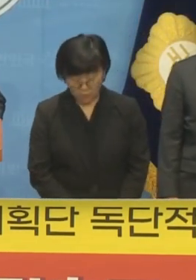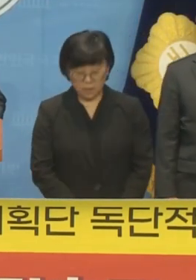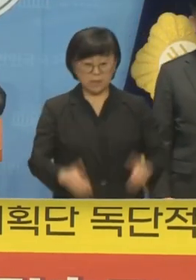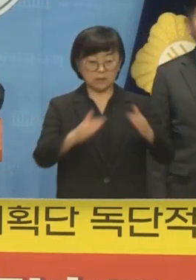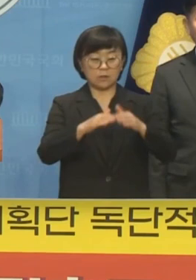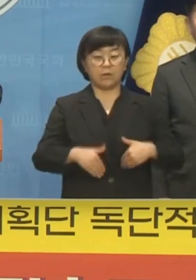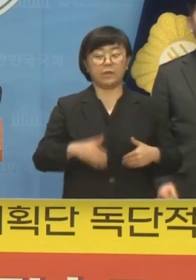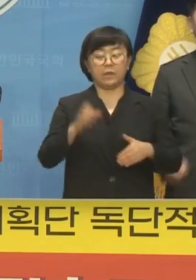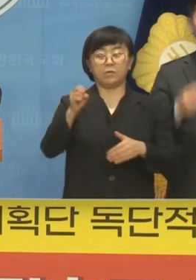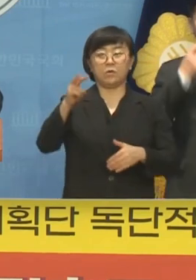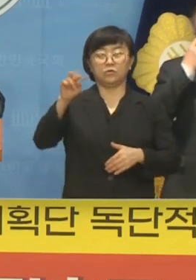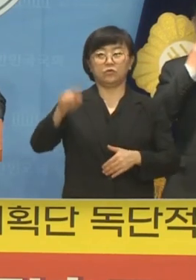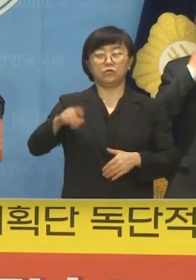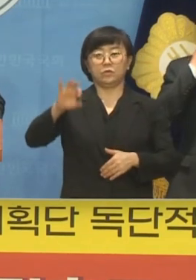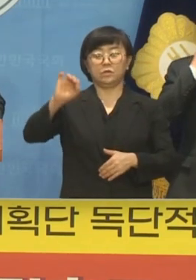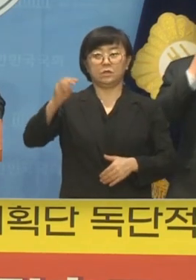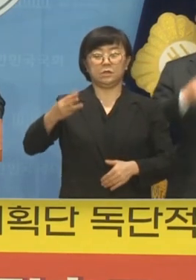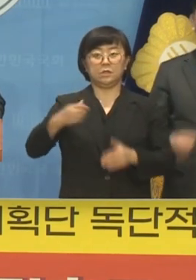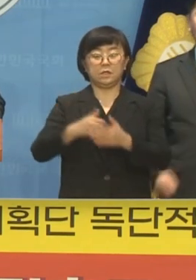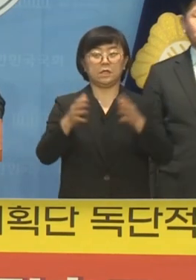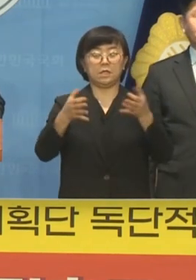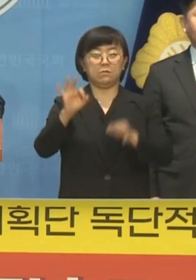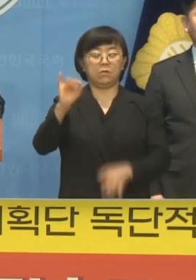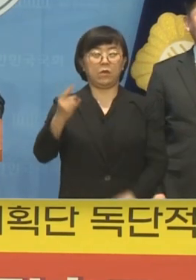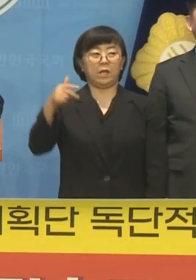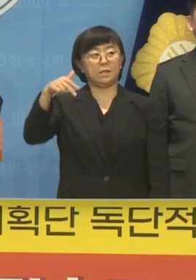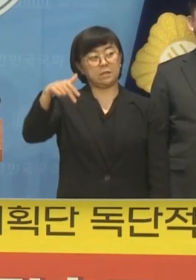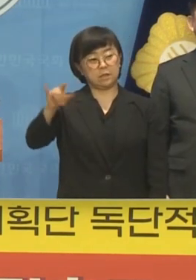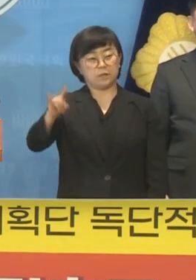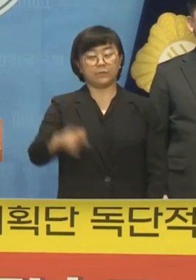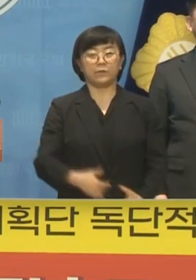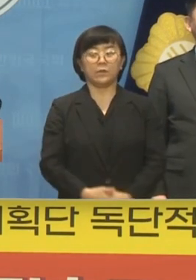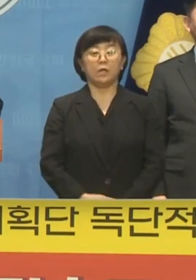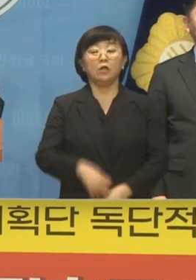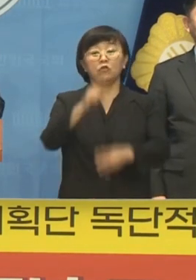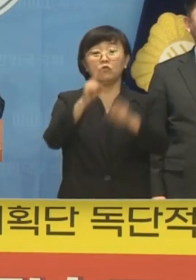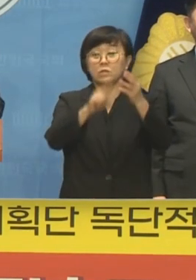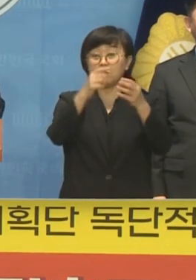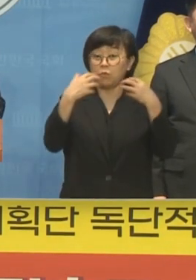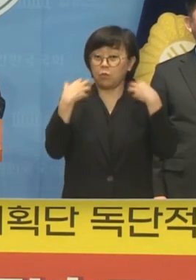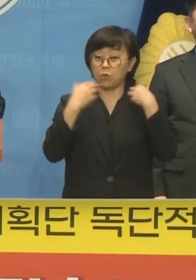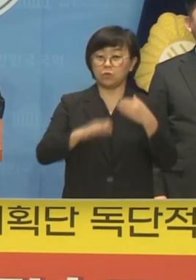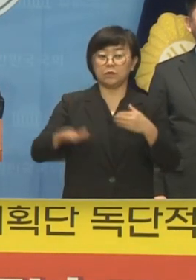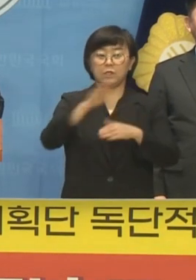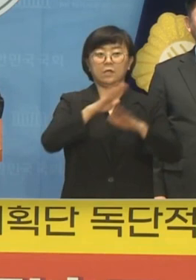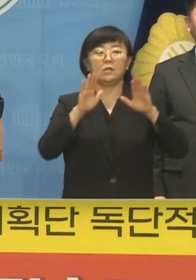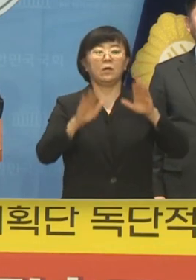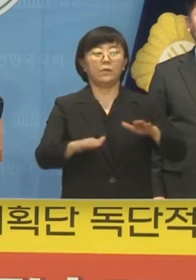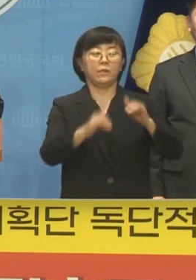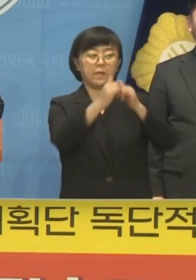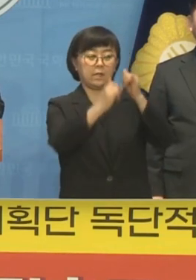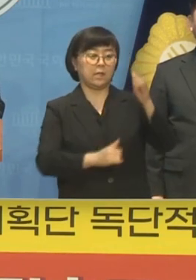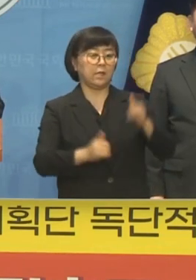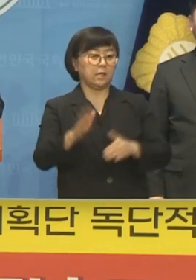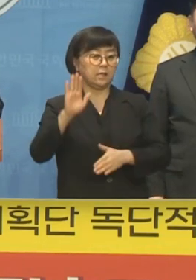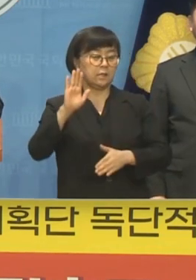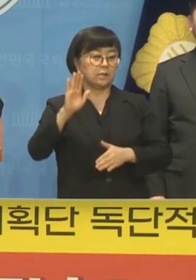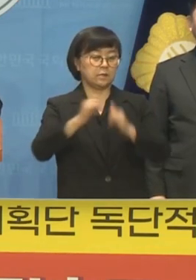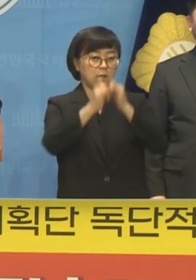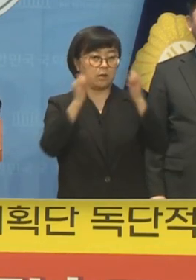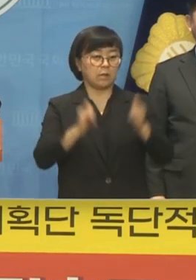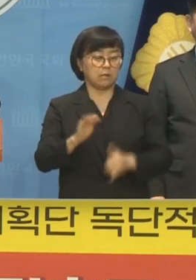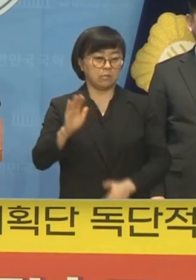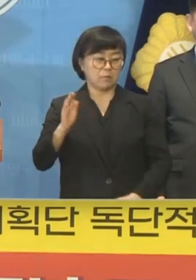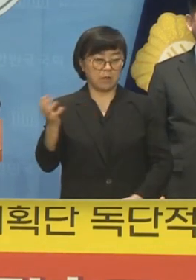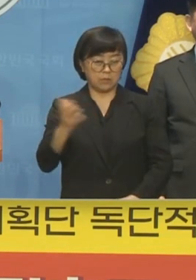전남 여수시 김혜재 국회의원입니다. 윤석열 정부가 우리 현대사의 아픔인 여순